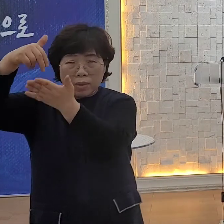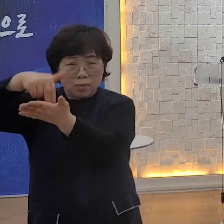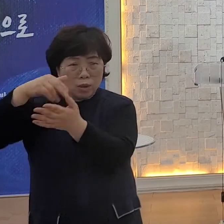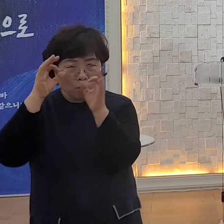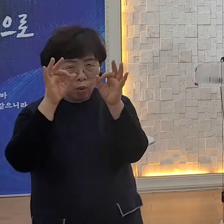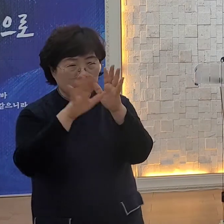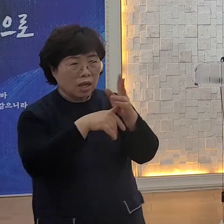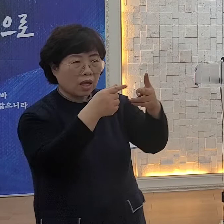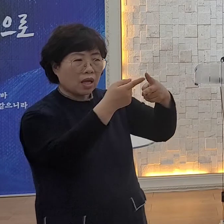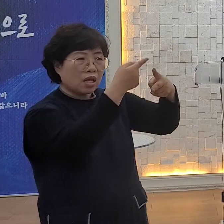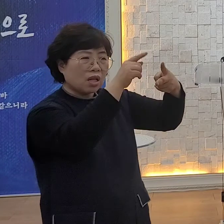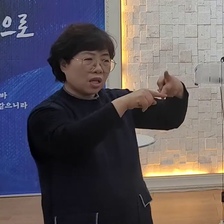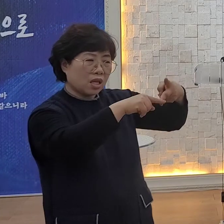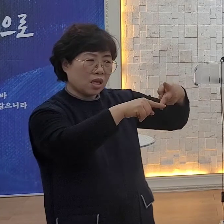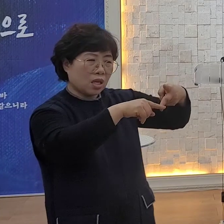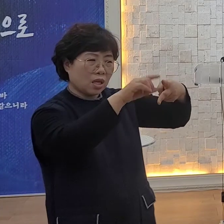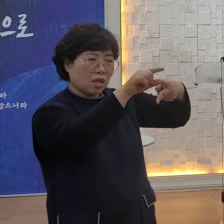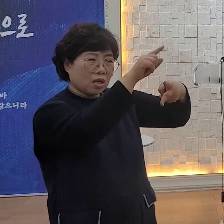죄다.